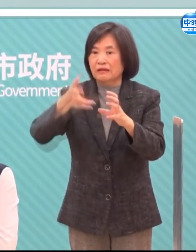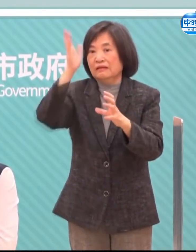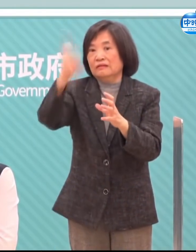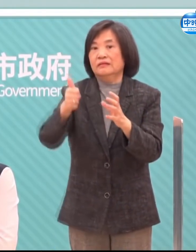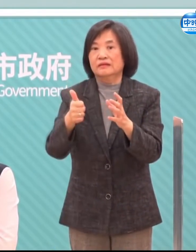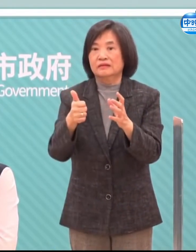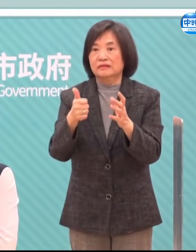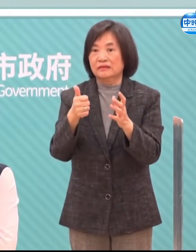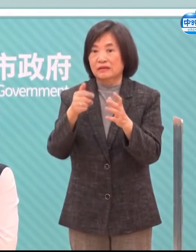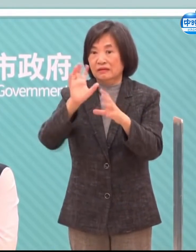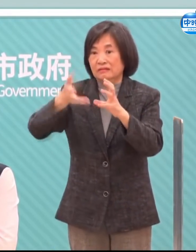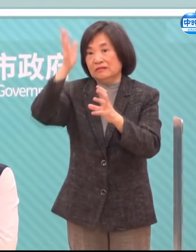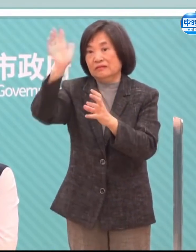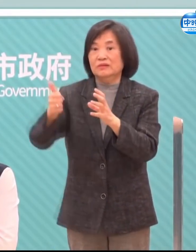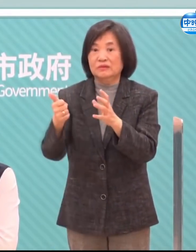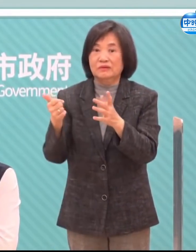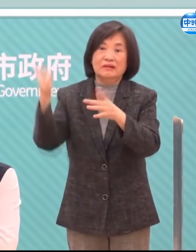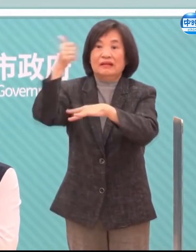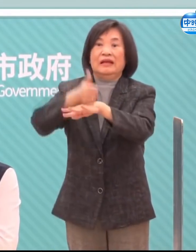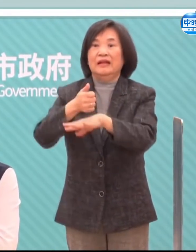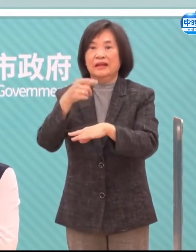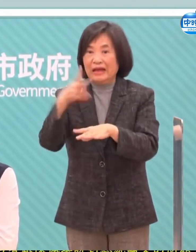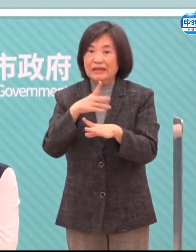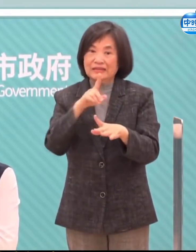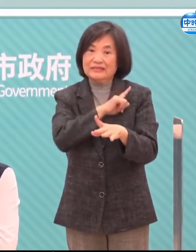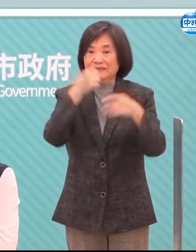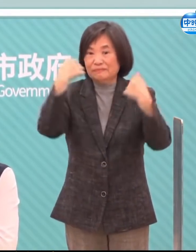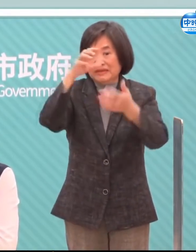自己的毕业证书有留着吗？谢谢。